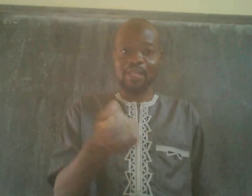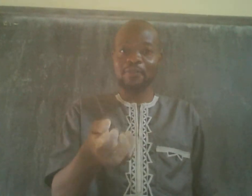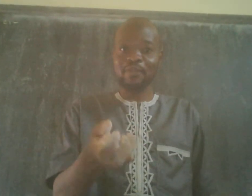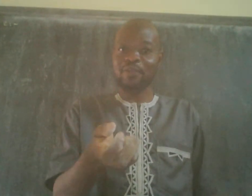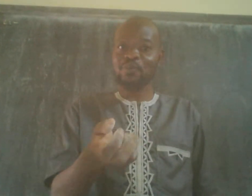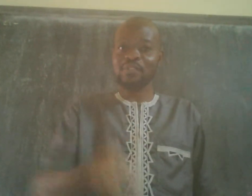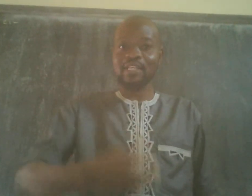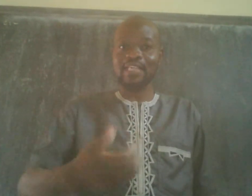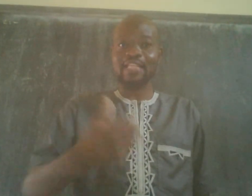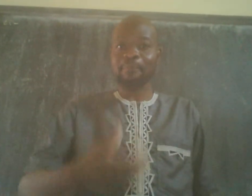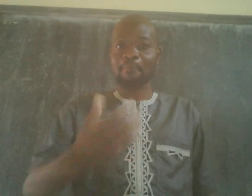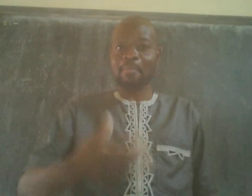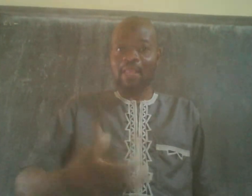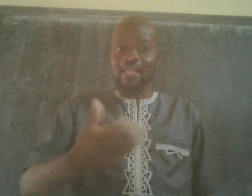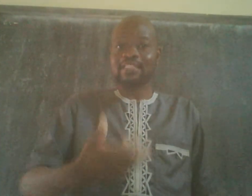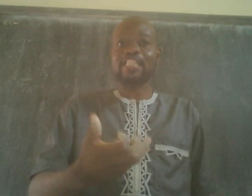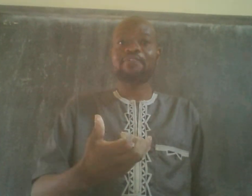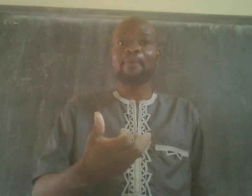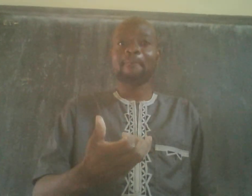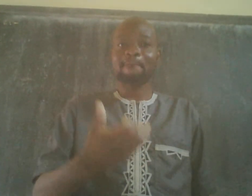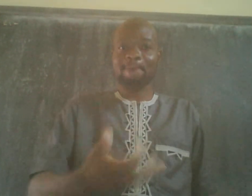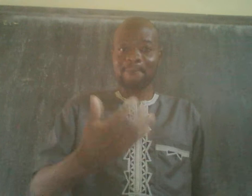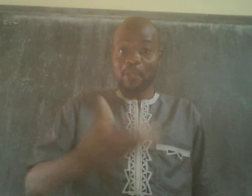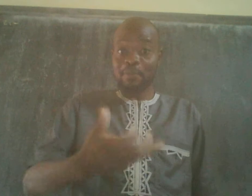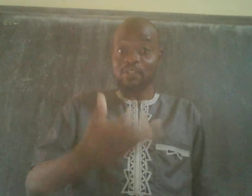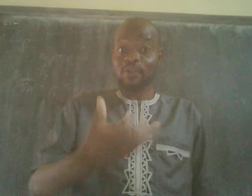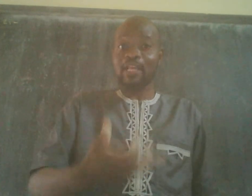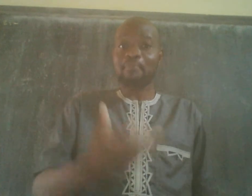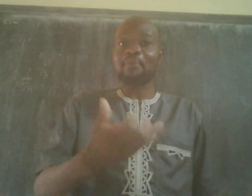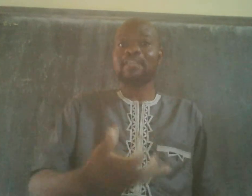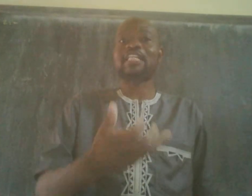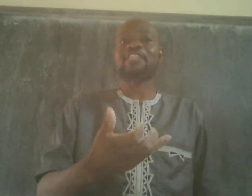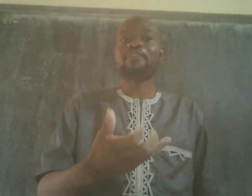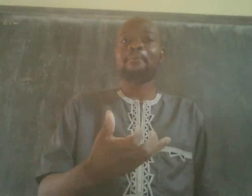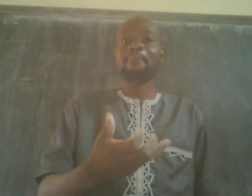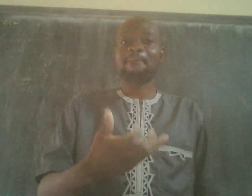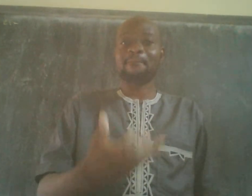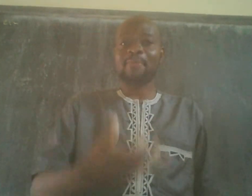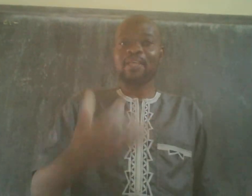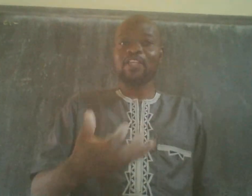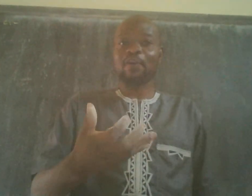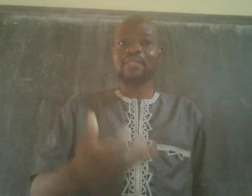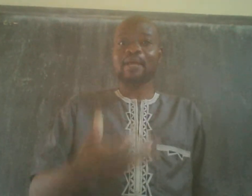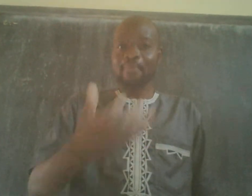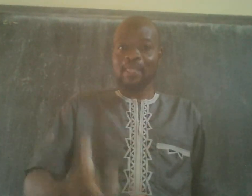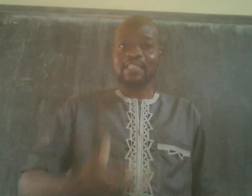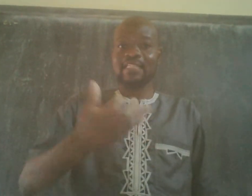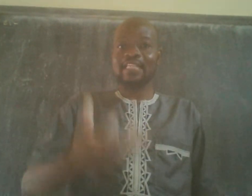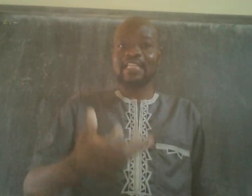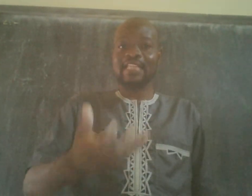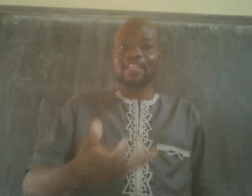il me touche, il est satisfait. Le pays selon là même est satisfait. C'est comme ça. Et c'est cette